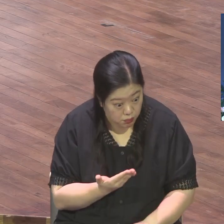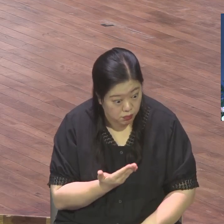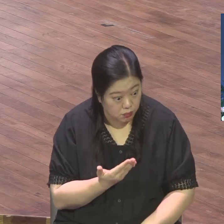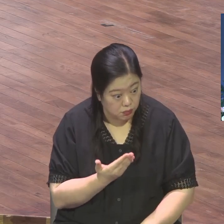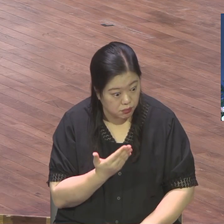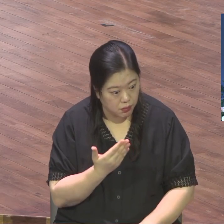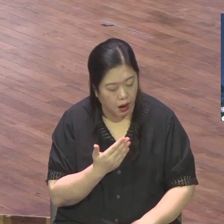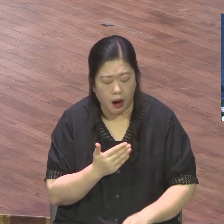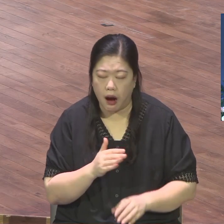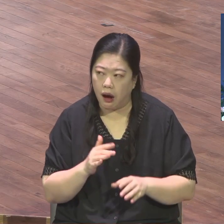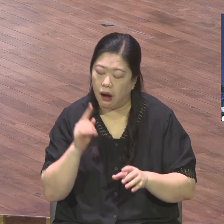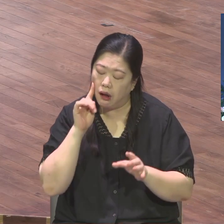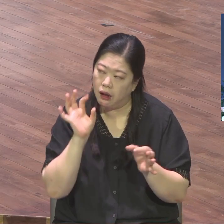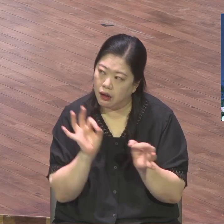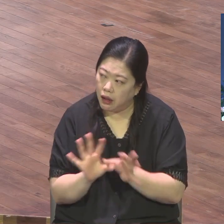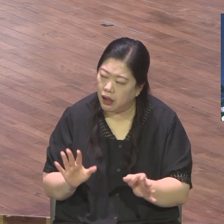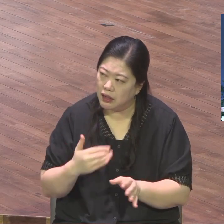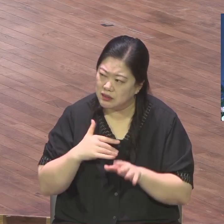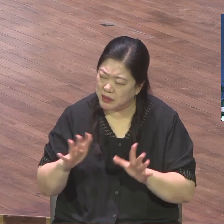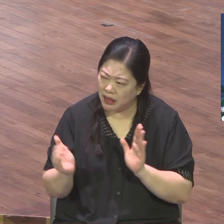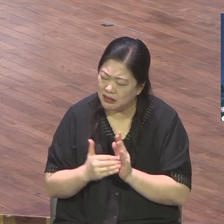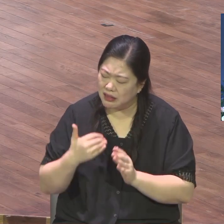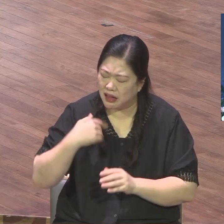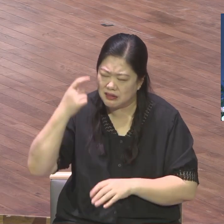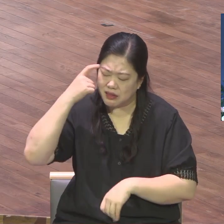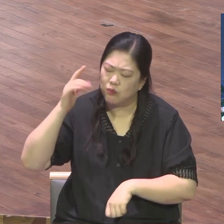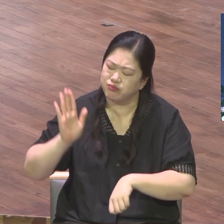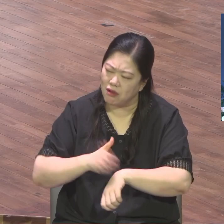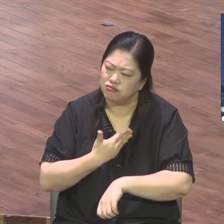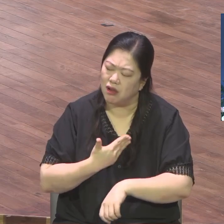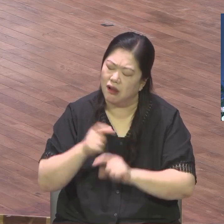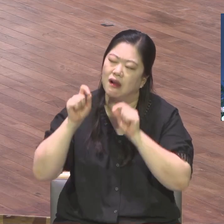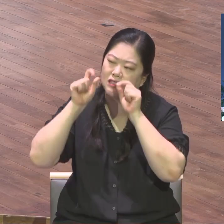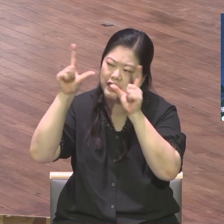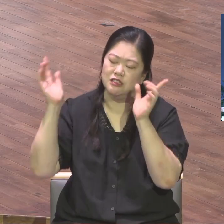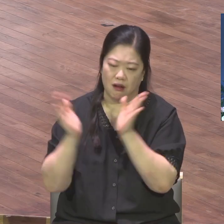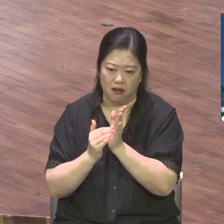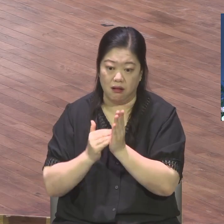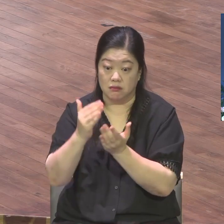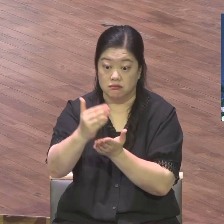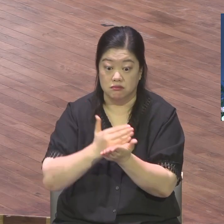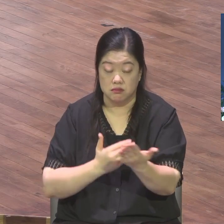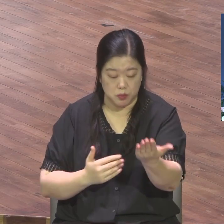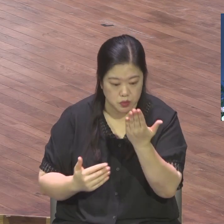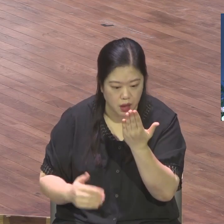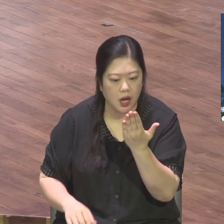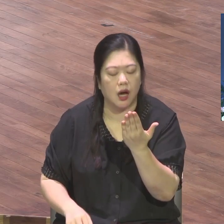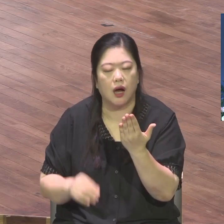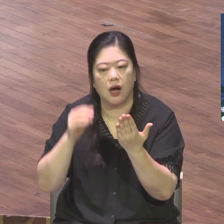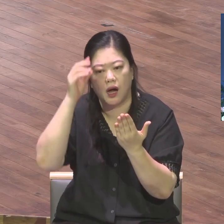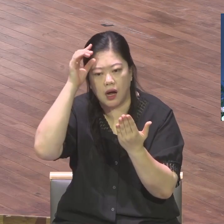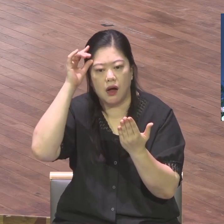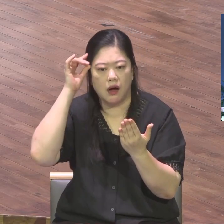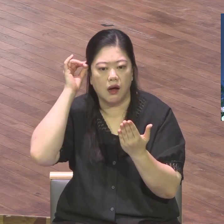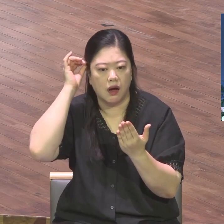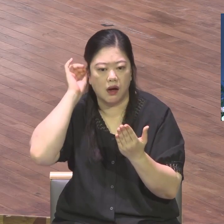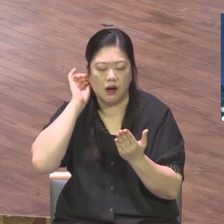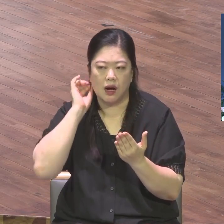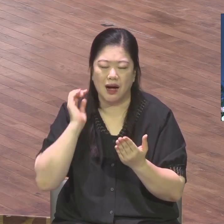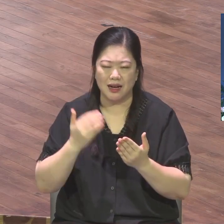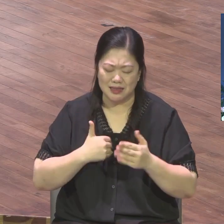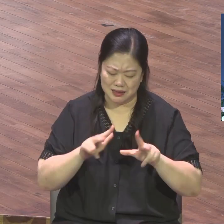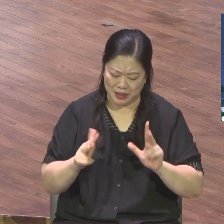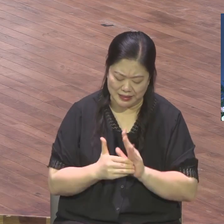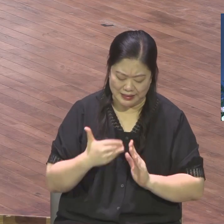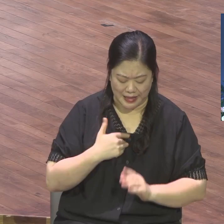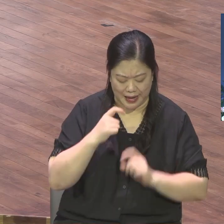허감이 불신앙의 허감이 쫓겨나가면서 중보기도 통해서 여러분 하나님 역사하시면 뭘 못하겠어요. 도전해